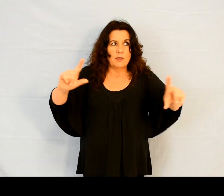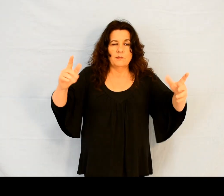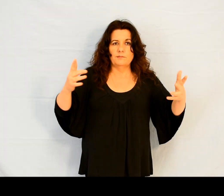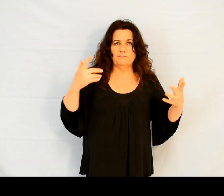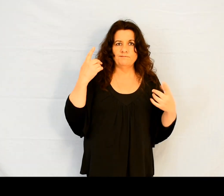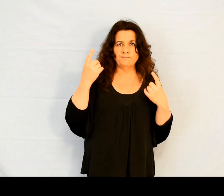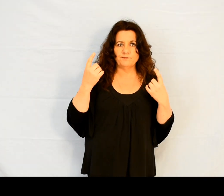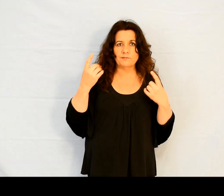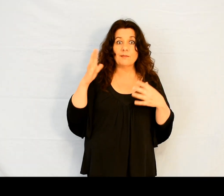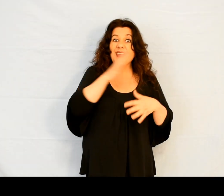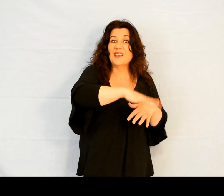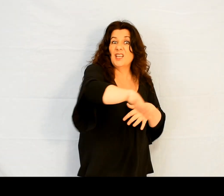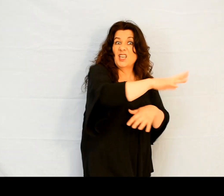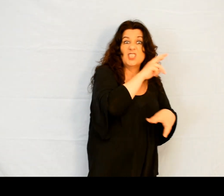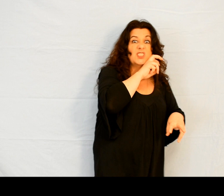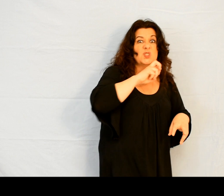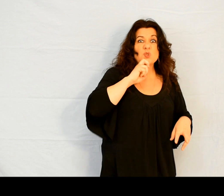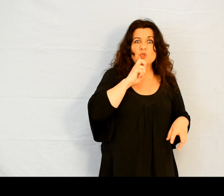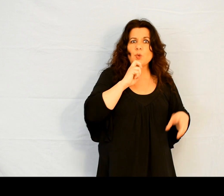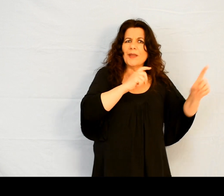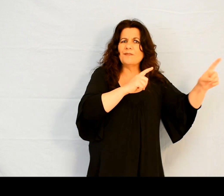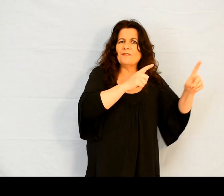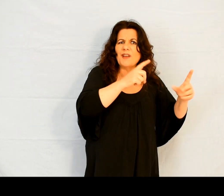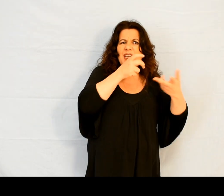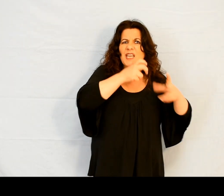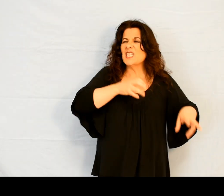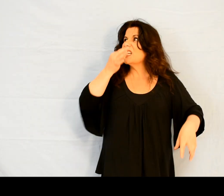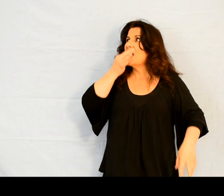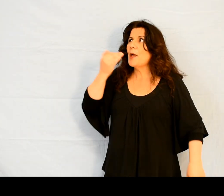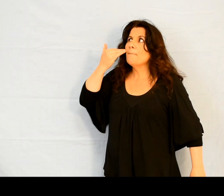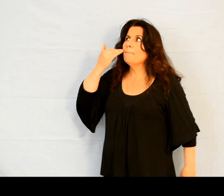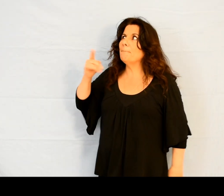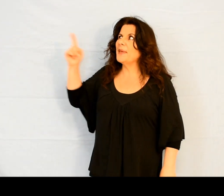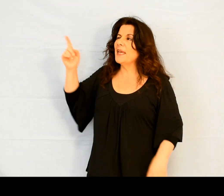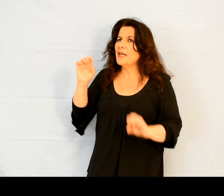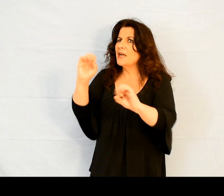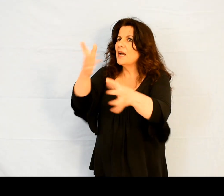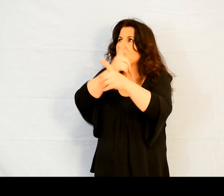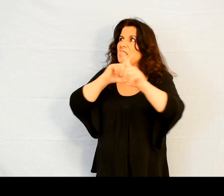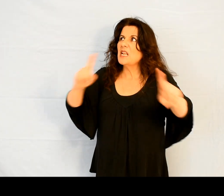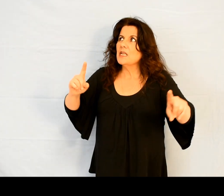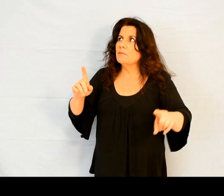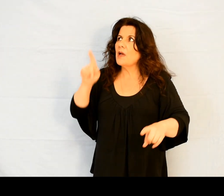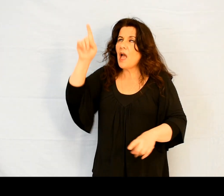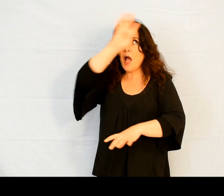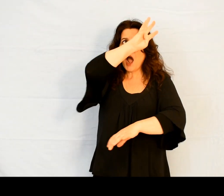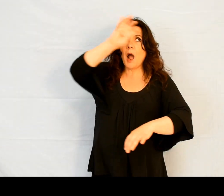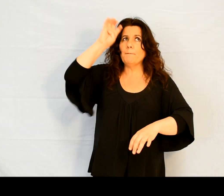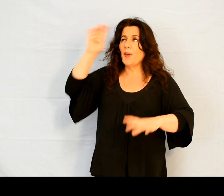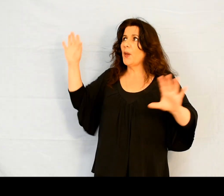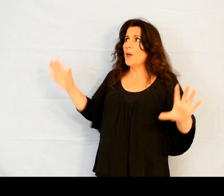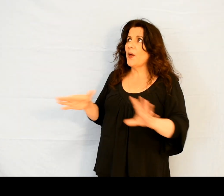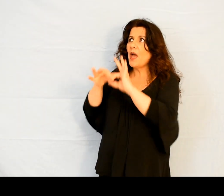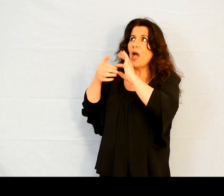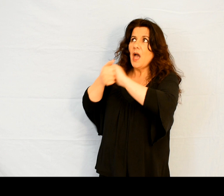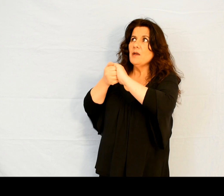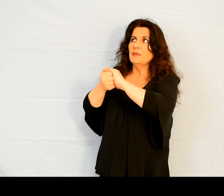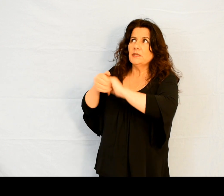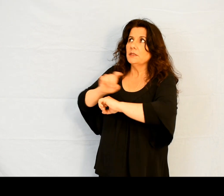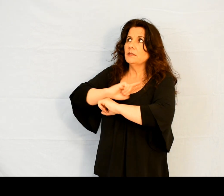tu le relâches, tu n'es pas un ami de l'empereur. Quiconque se fait roi s'oppose à l'empereur. »